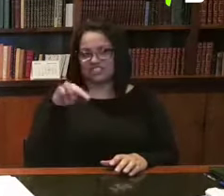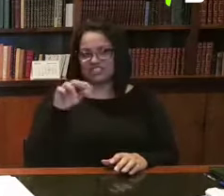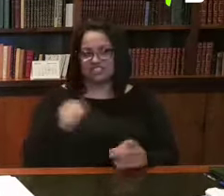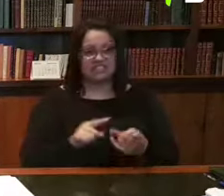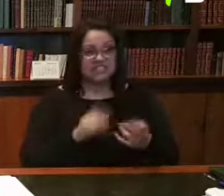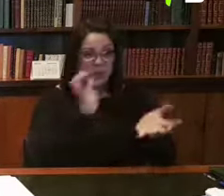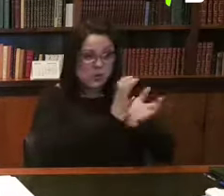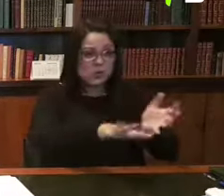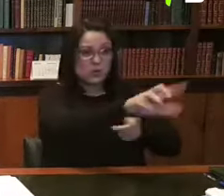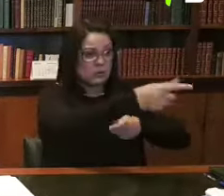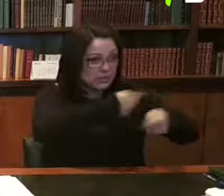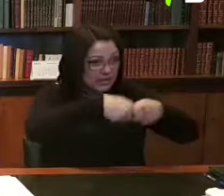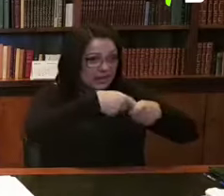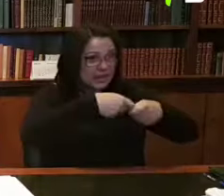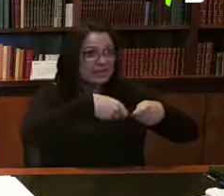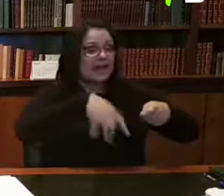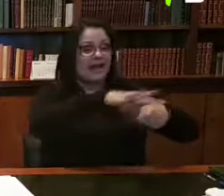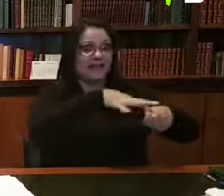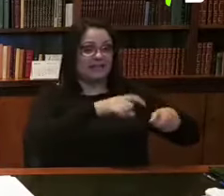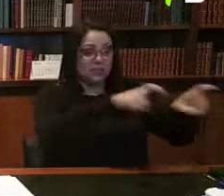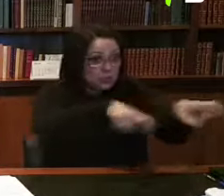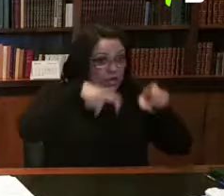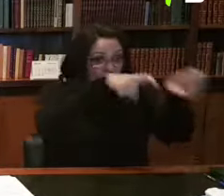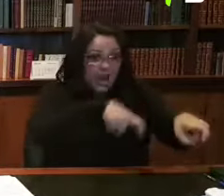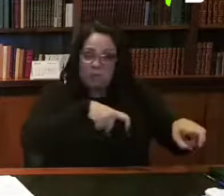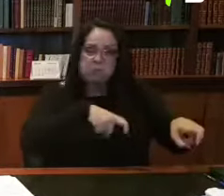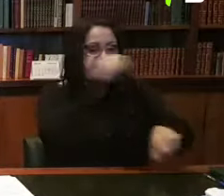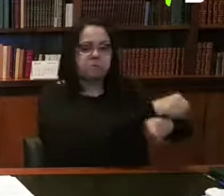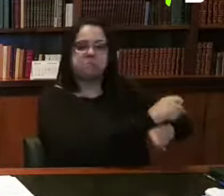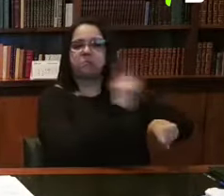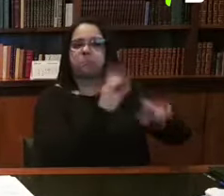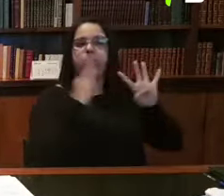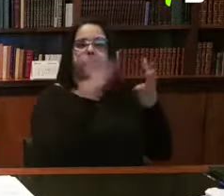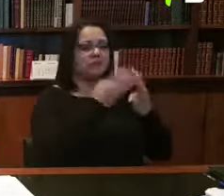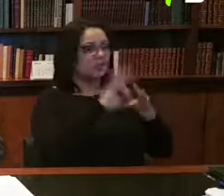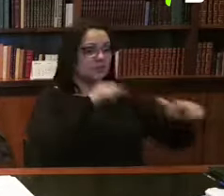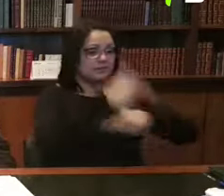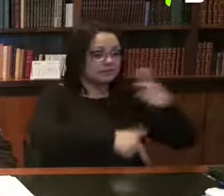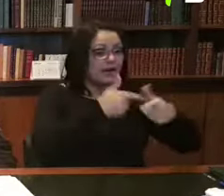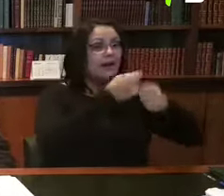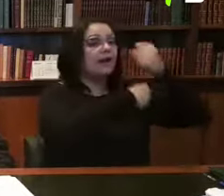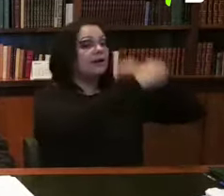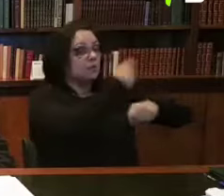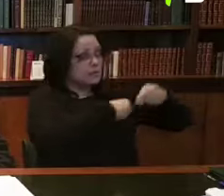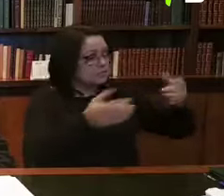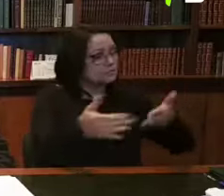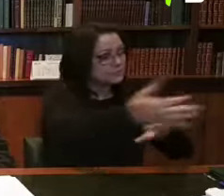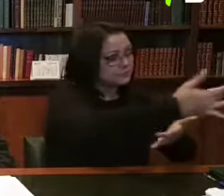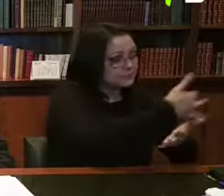para o homem do campo não parou não param falou uma coisa roupas vendo e bater o recuo em relação à colh eu vou passar